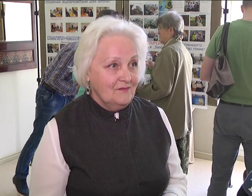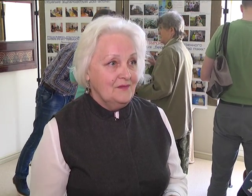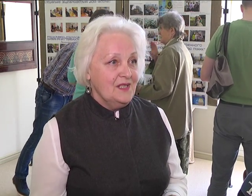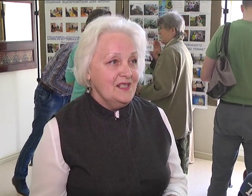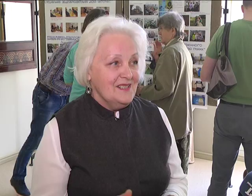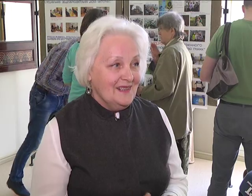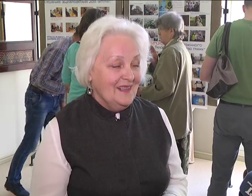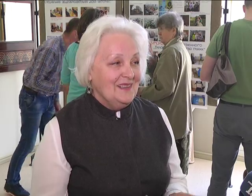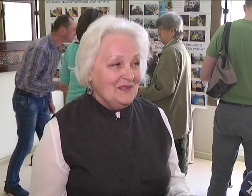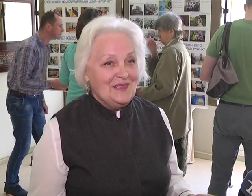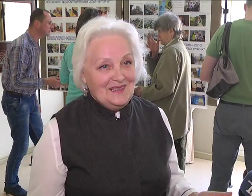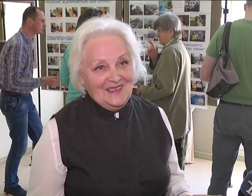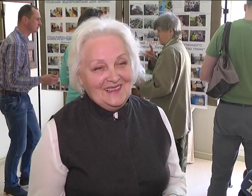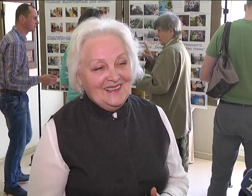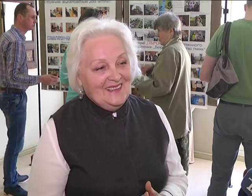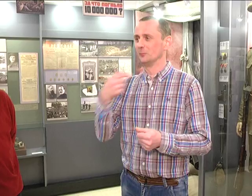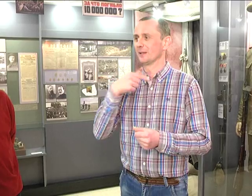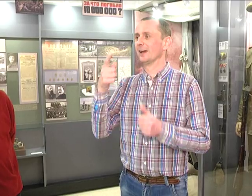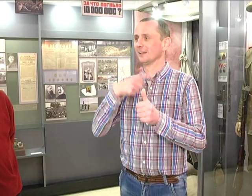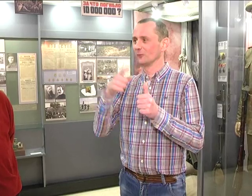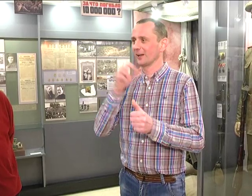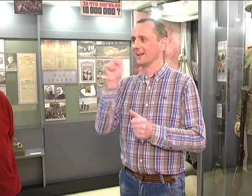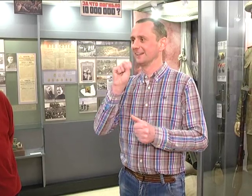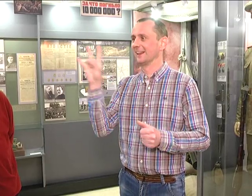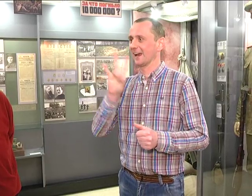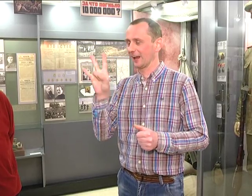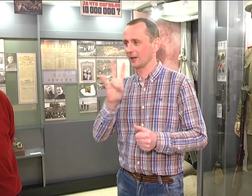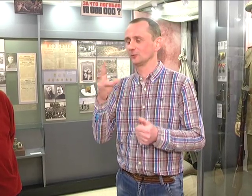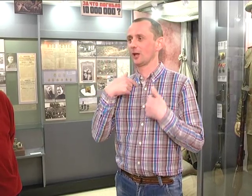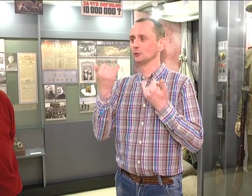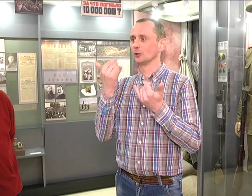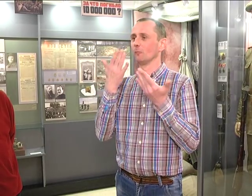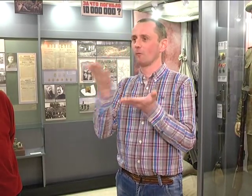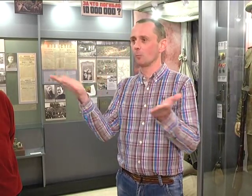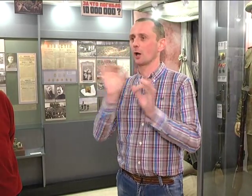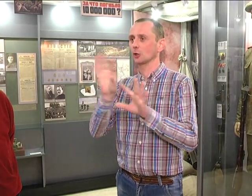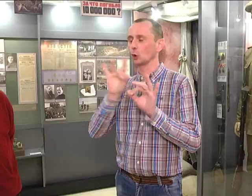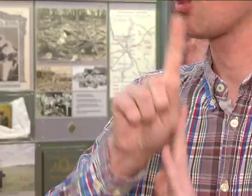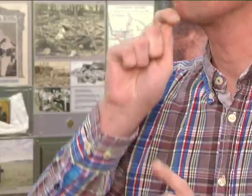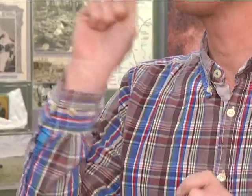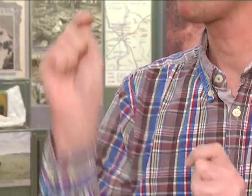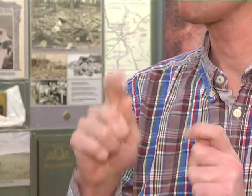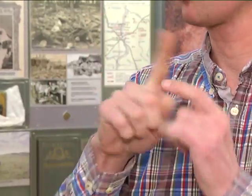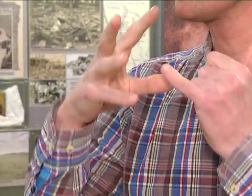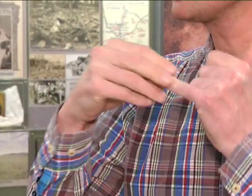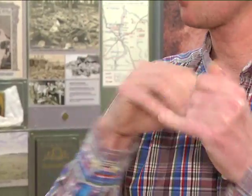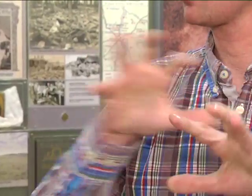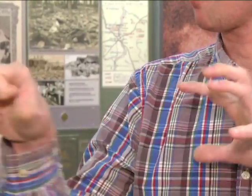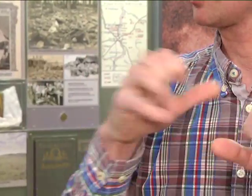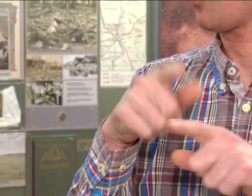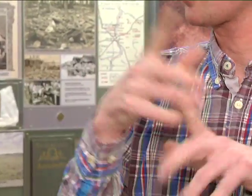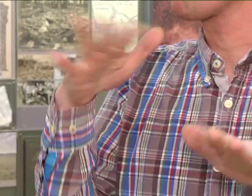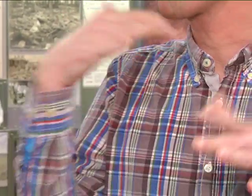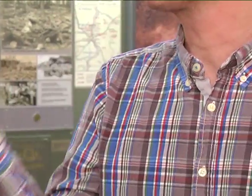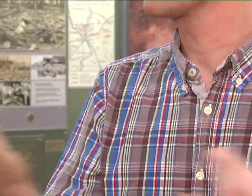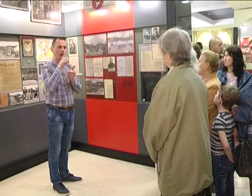ценности, Вестия, ну и так далее. Пока Анна Поркина и ее коллега Александр Комин будут проводить экскурсии только для представителей объединения,